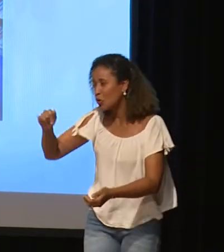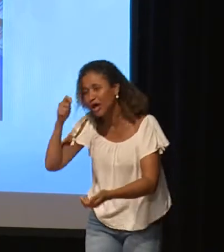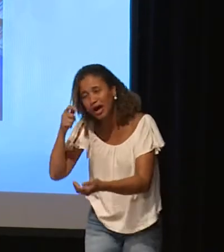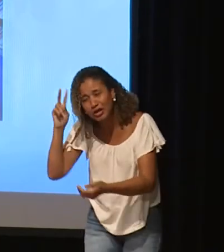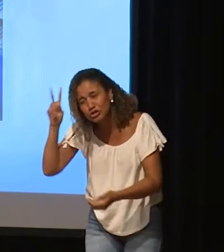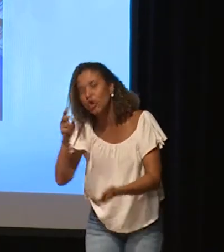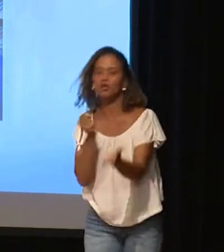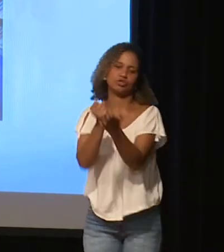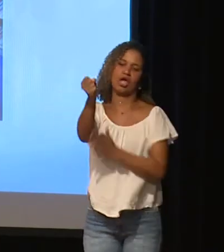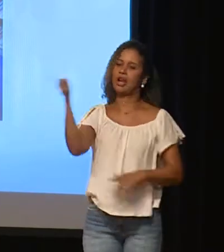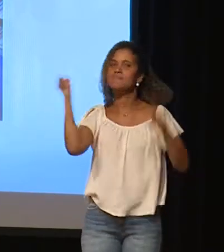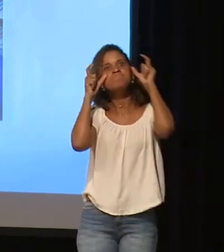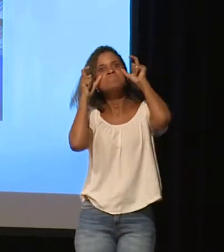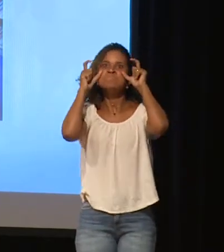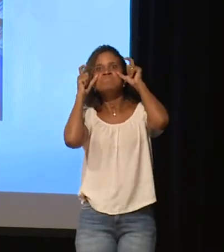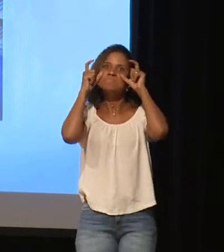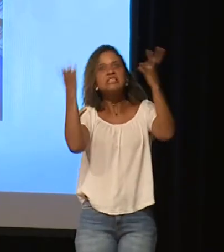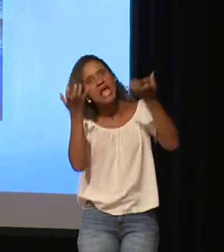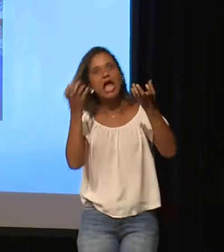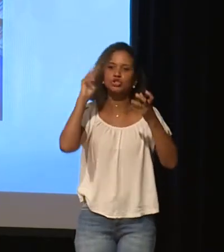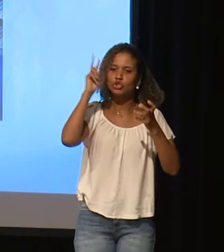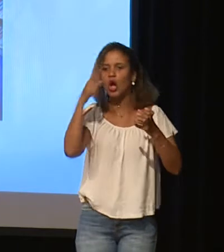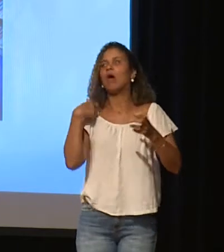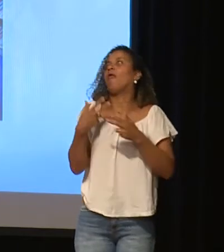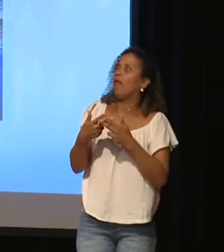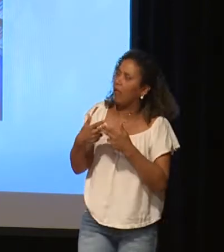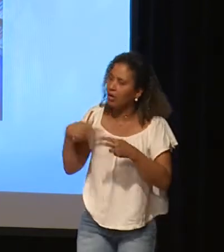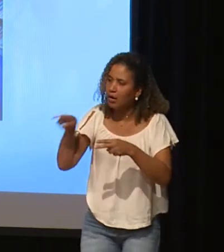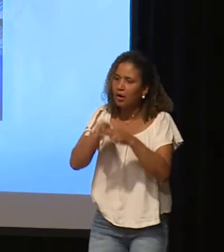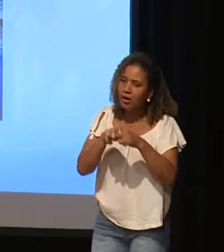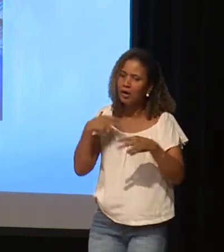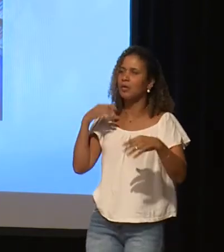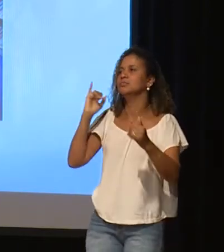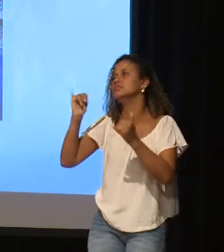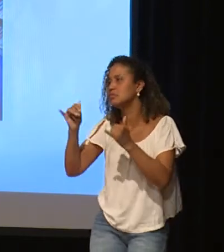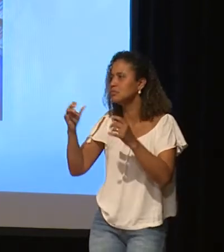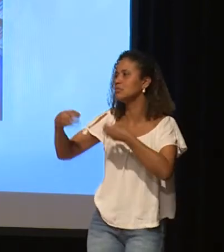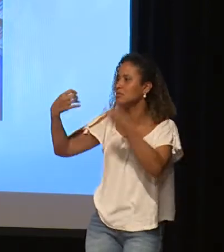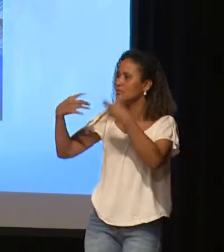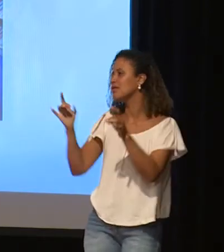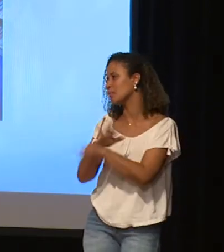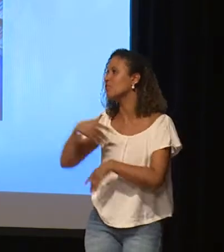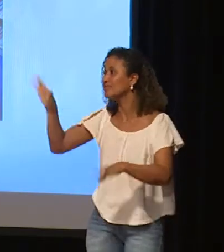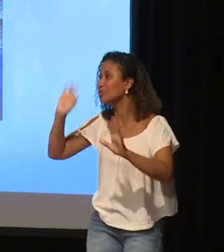contar a história para ela, porque ela fica acordada, esperando, e eu tenho que sentar lá, quase caindo.